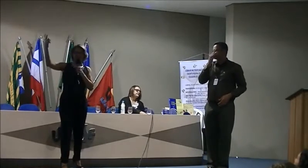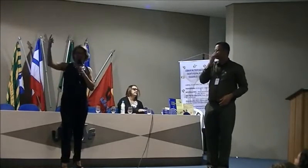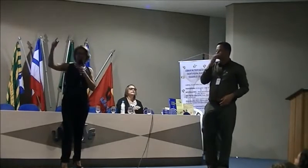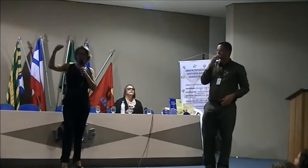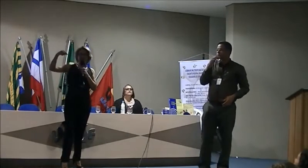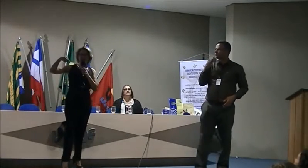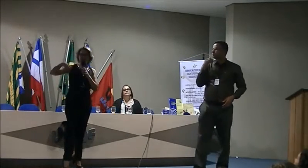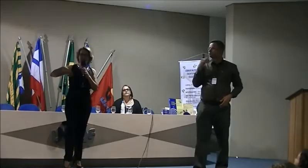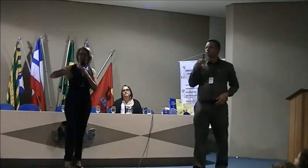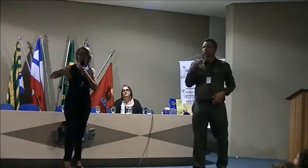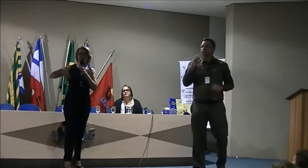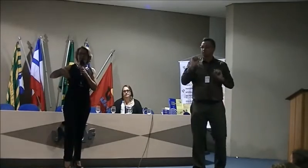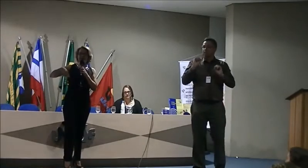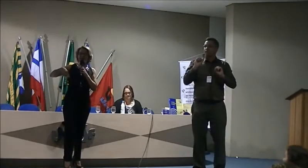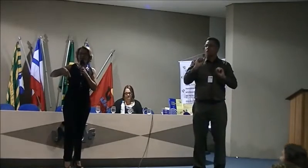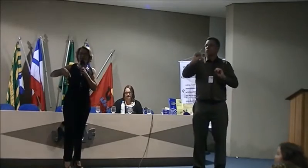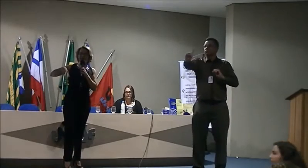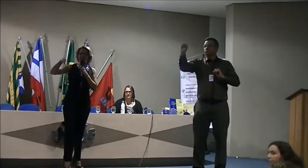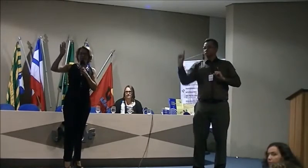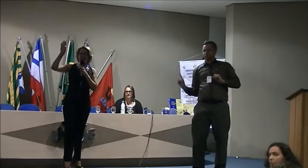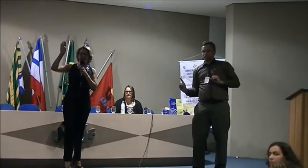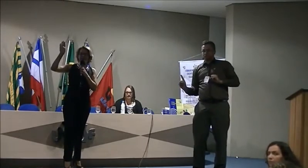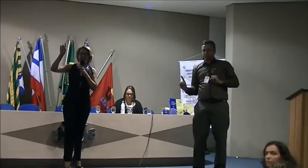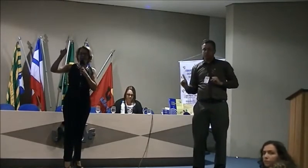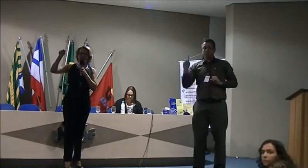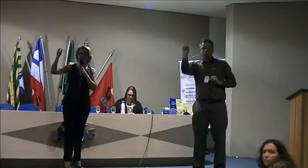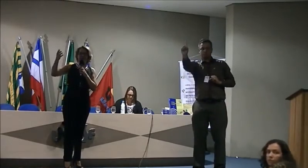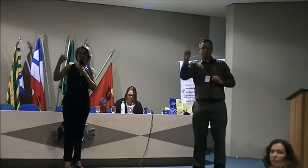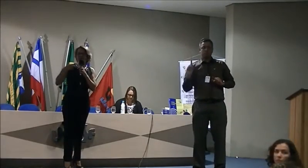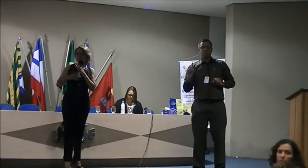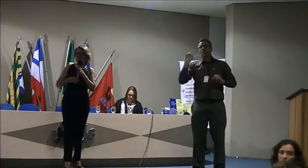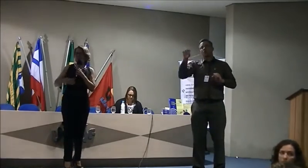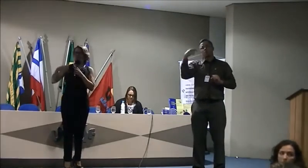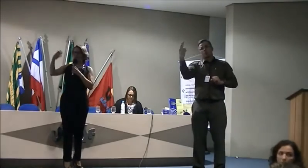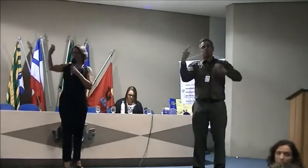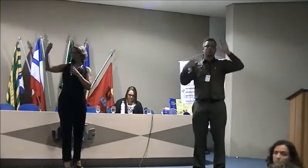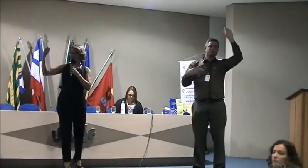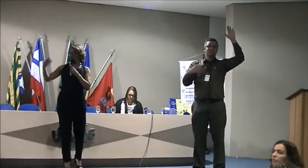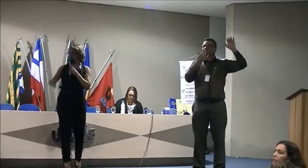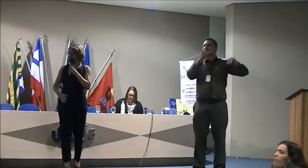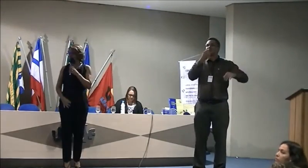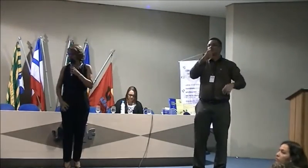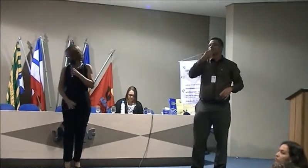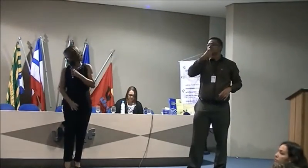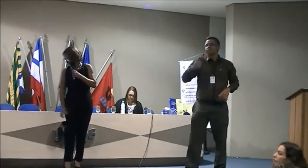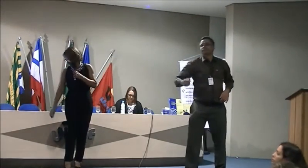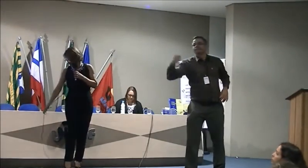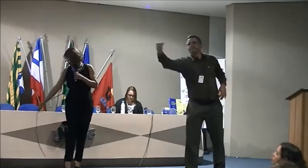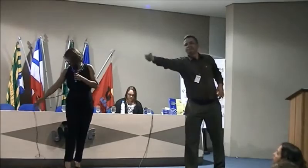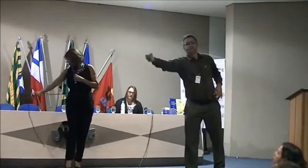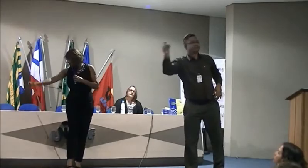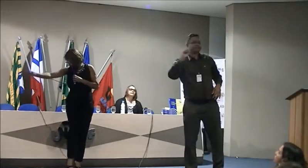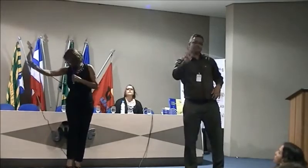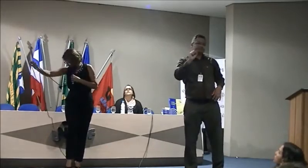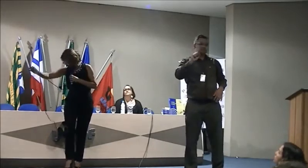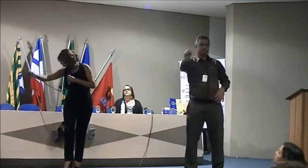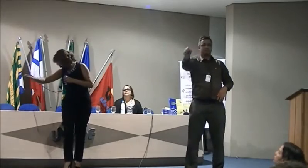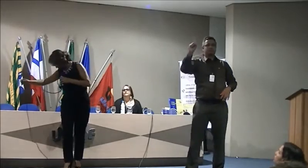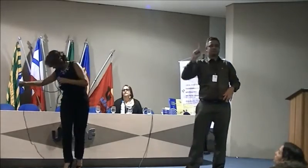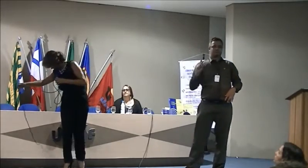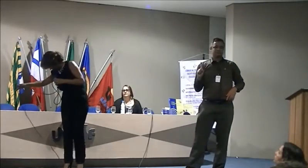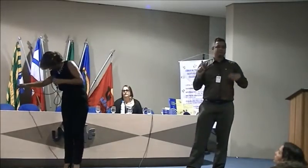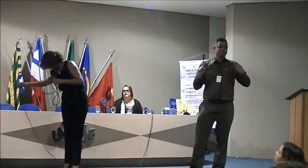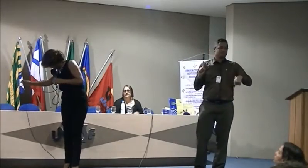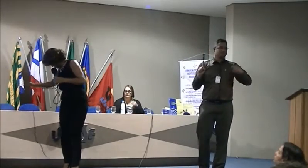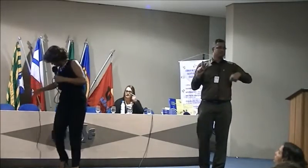Quem quiser fazer a pergunta, pode se colocar aqui na frente, levantar a mão, que a gente não tem como levar o microfone até